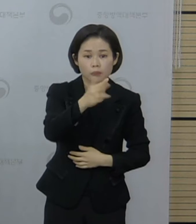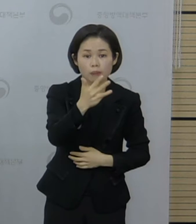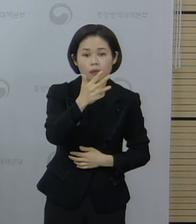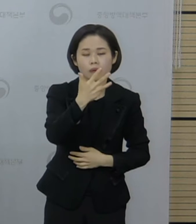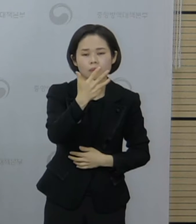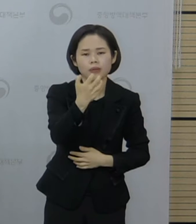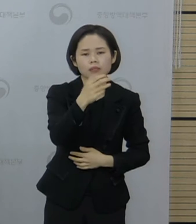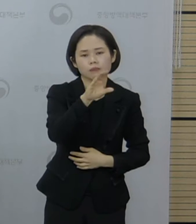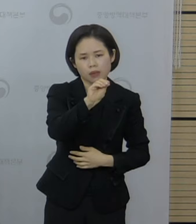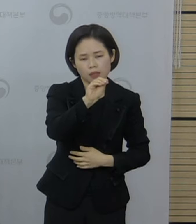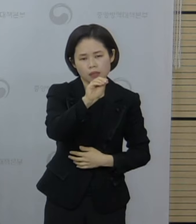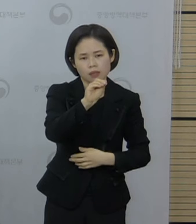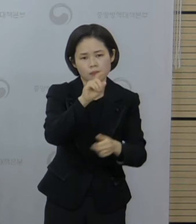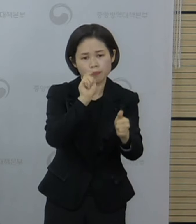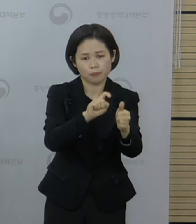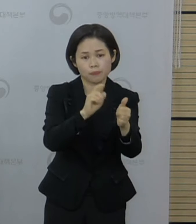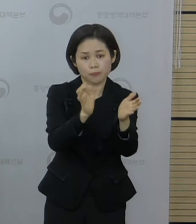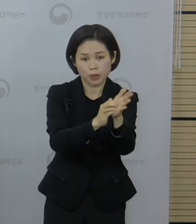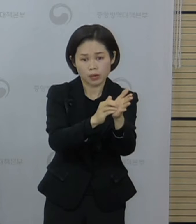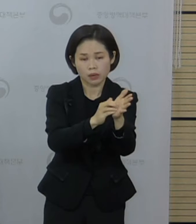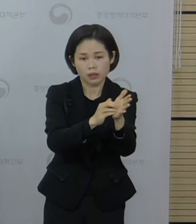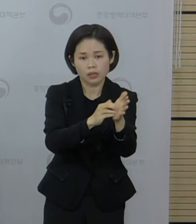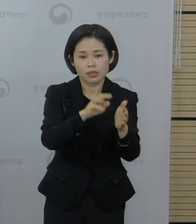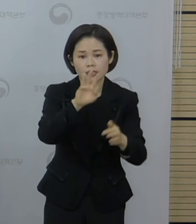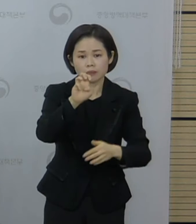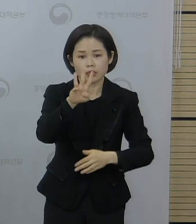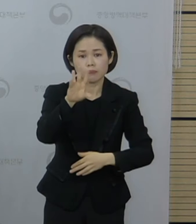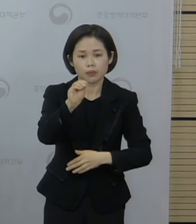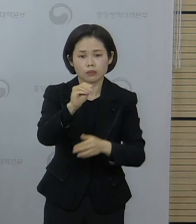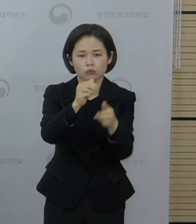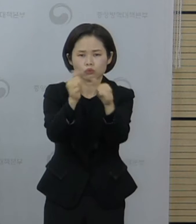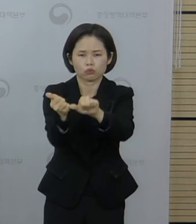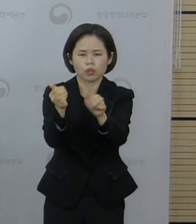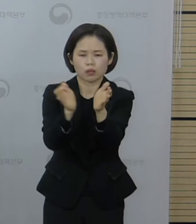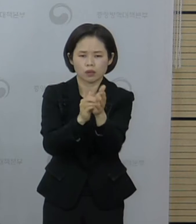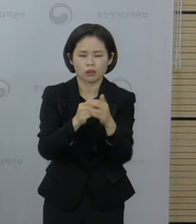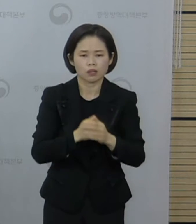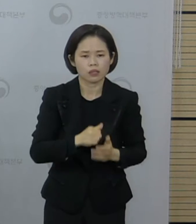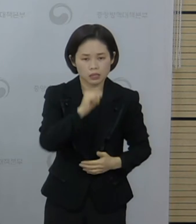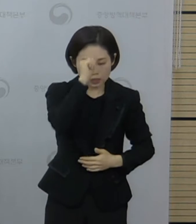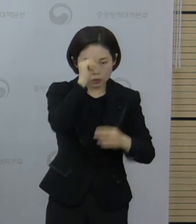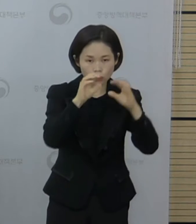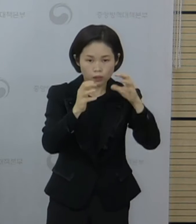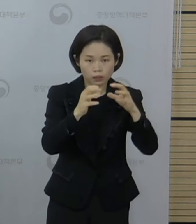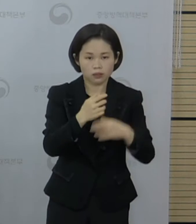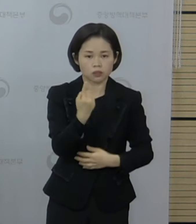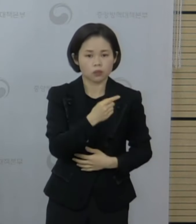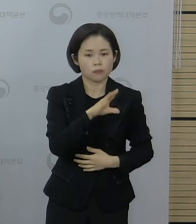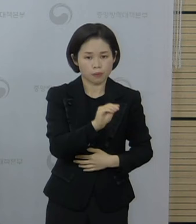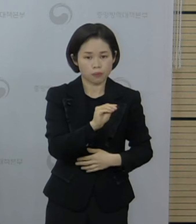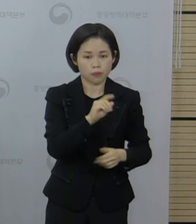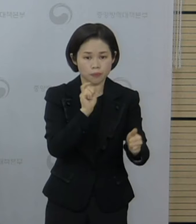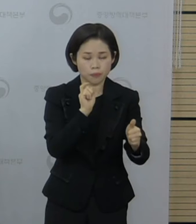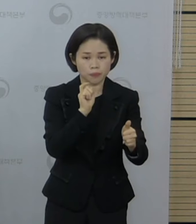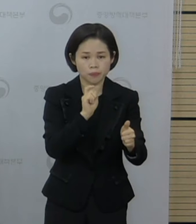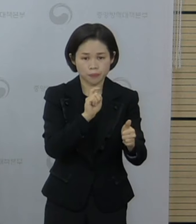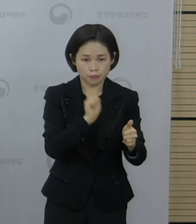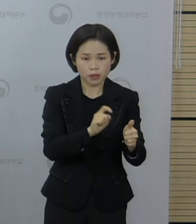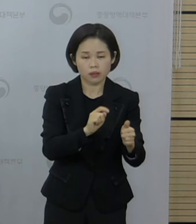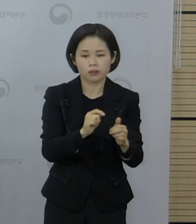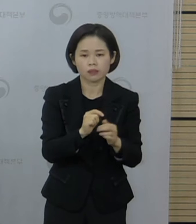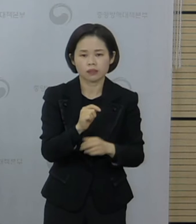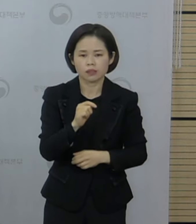만명의 환자의 약 33만 명이 사망하였고 인도가 1000만 명 프랑스가